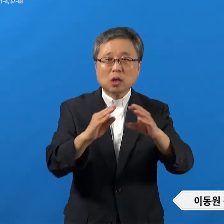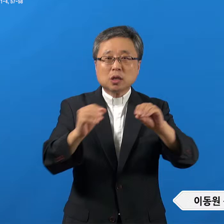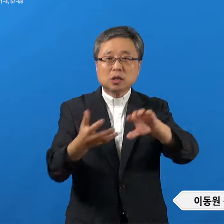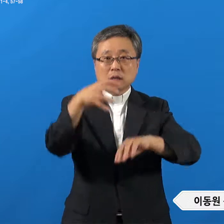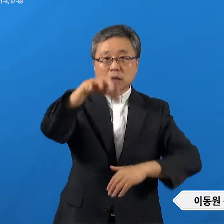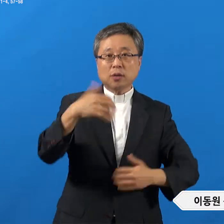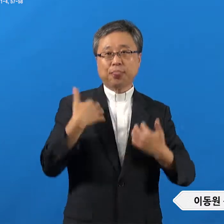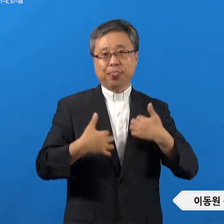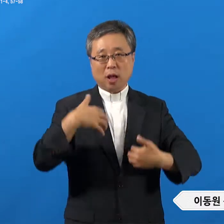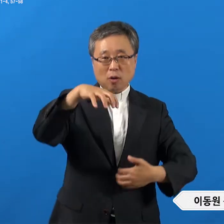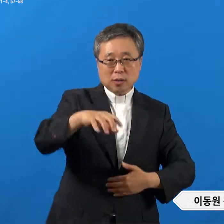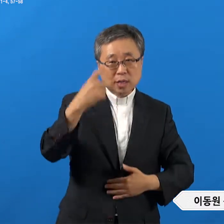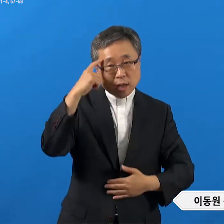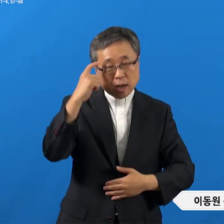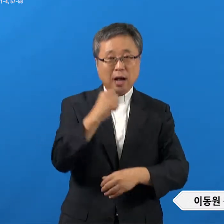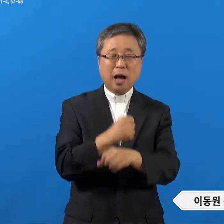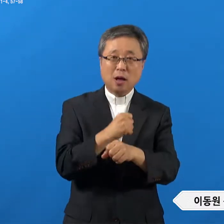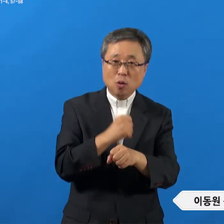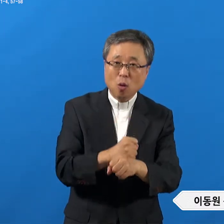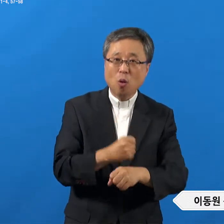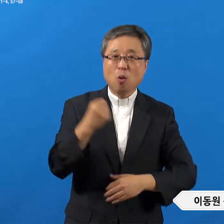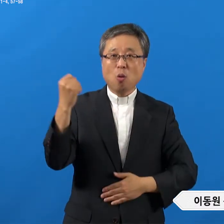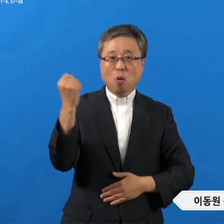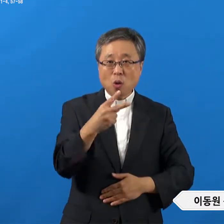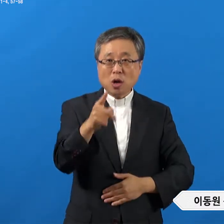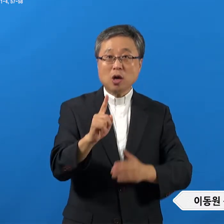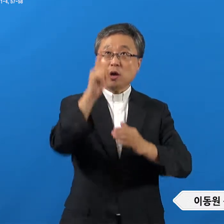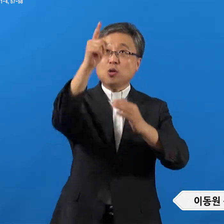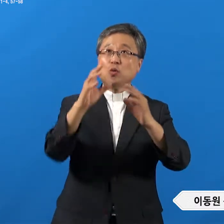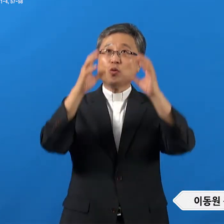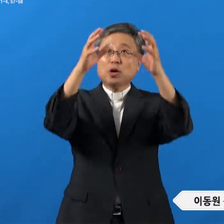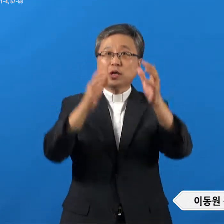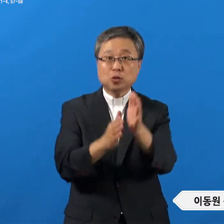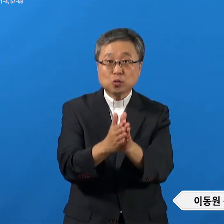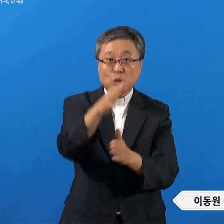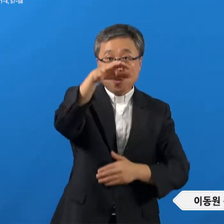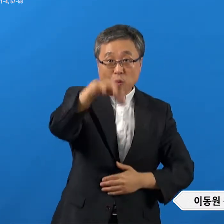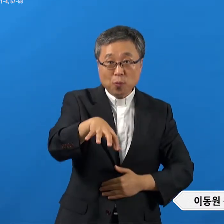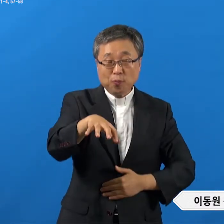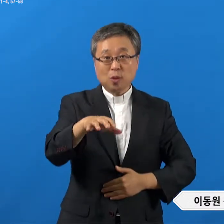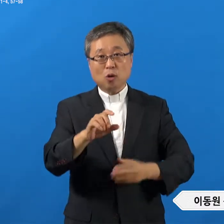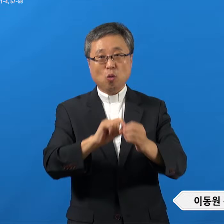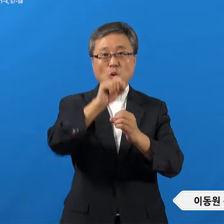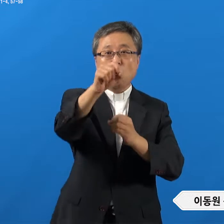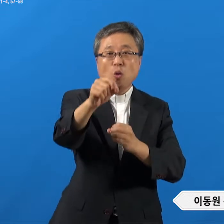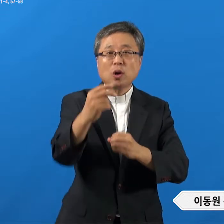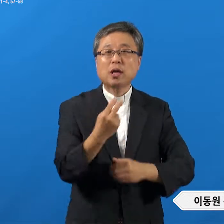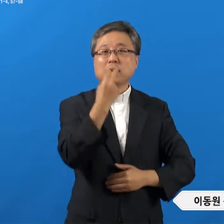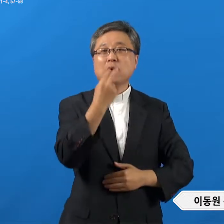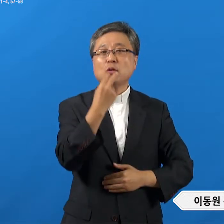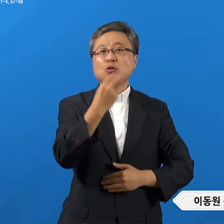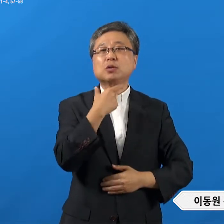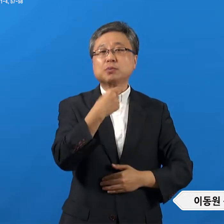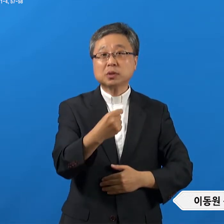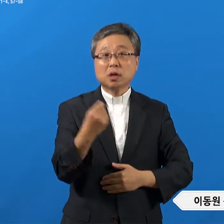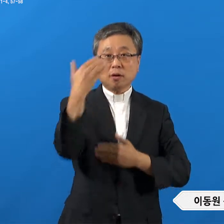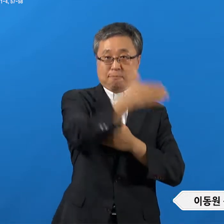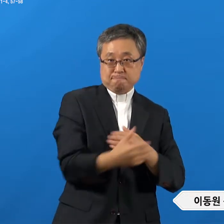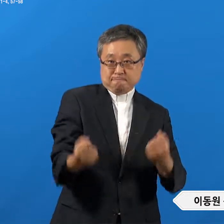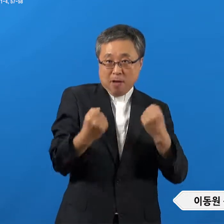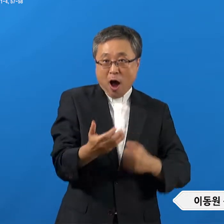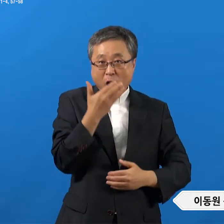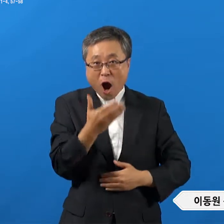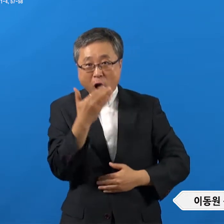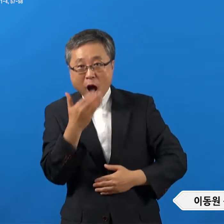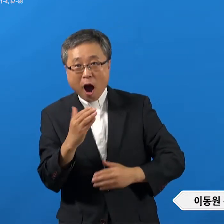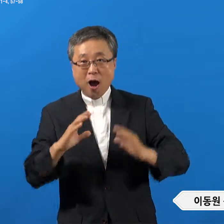지상의 낙원이라고 생각했고 그래서 이 천국 같은 이 도시에서 장수를 누리기 위해서